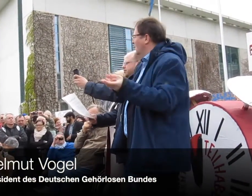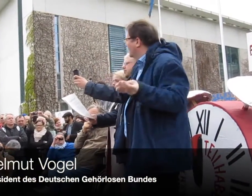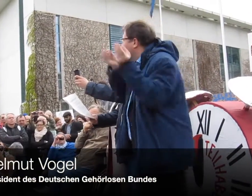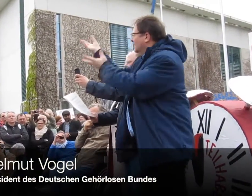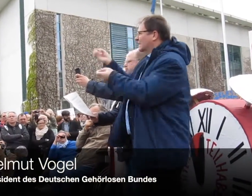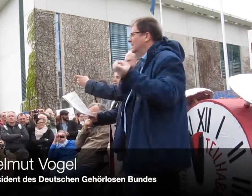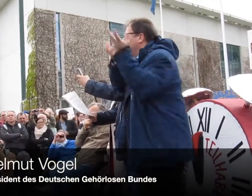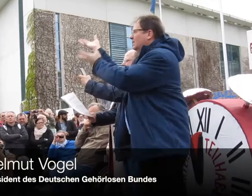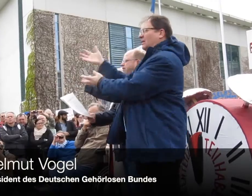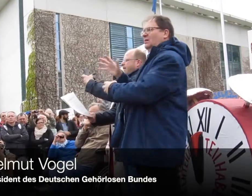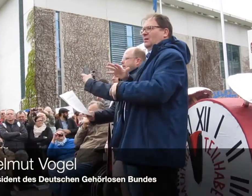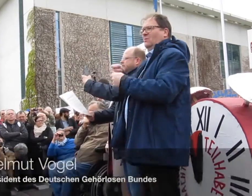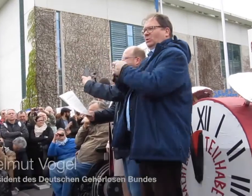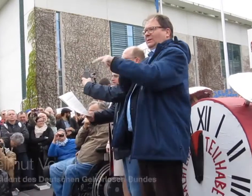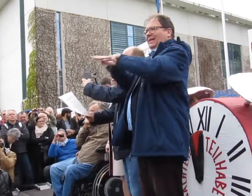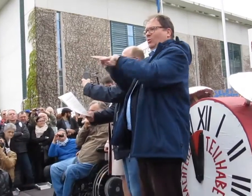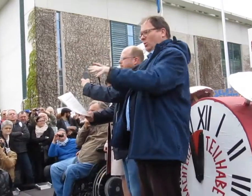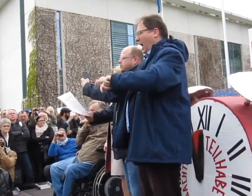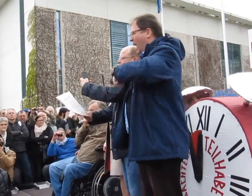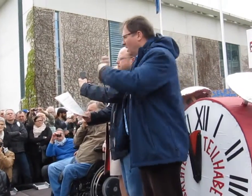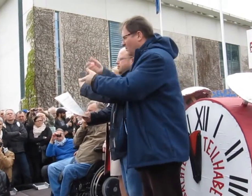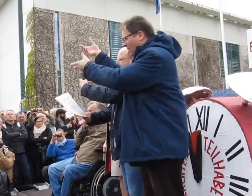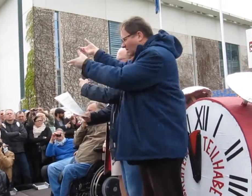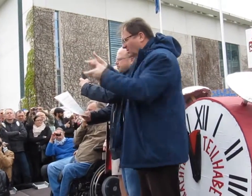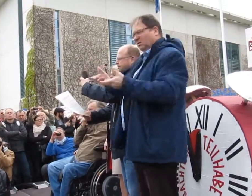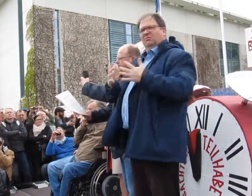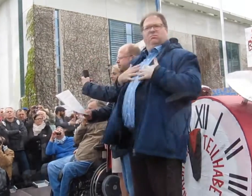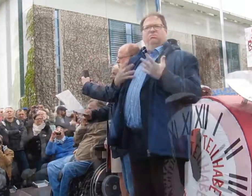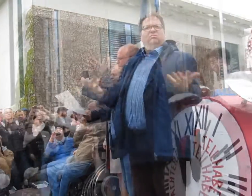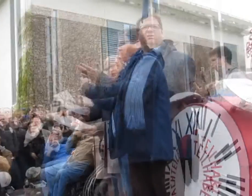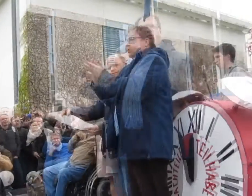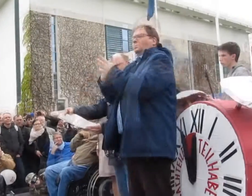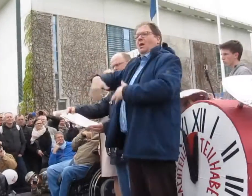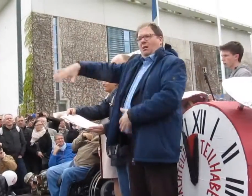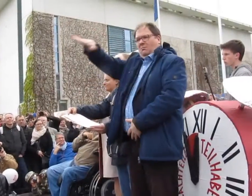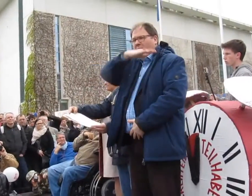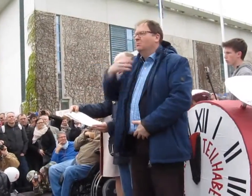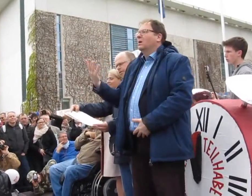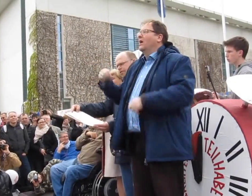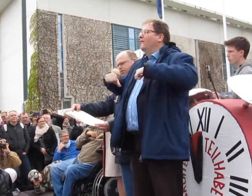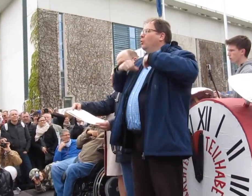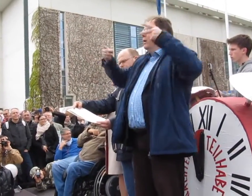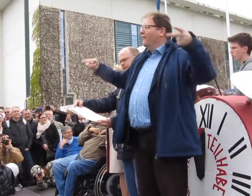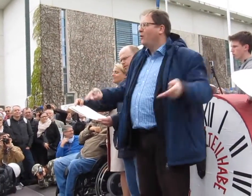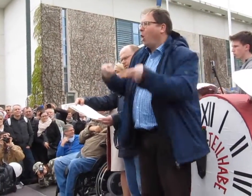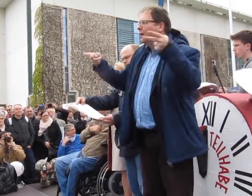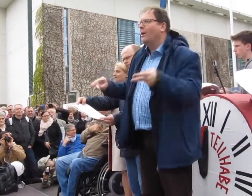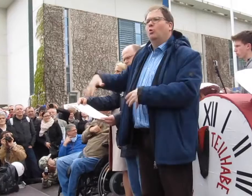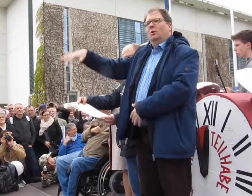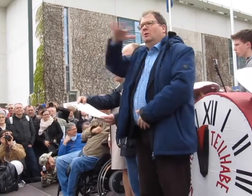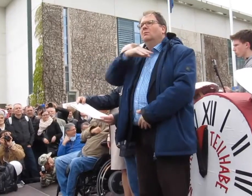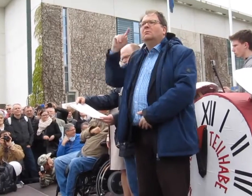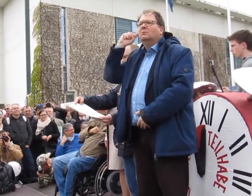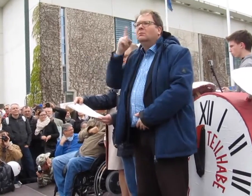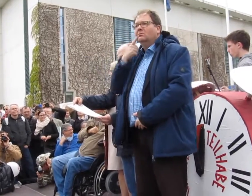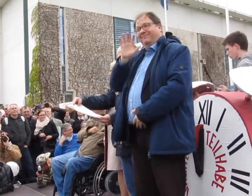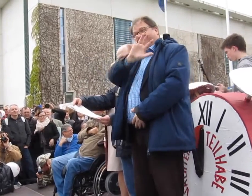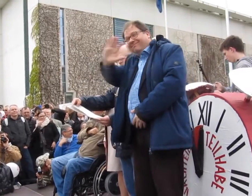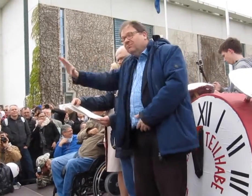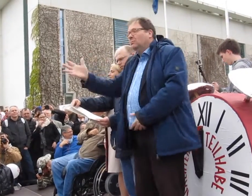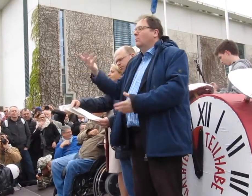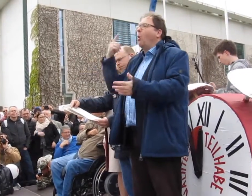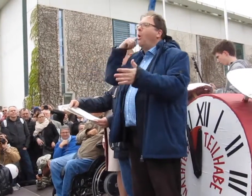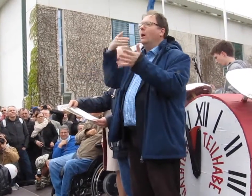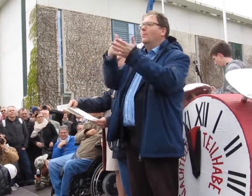gekämpft. Wir haben alle Vorstellungen zueinander gedrängt, alle Ideen zur Regierung gebracht. Natürlich gibt es unterschiedliche Bereiche für Teilhabe. Die